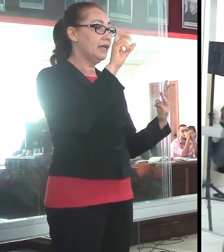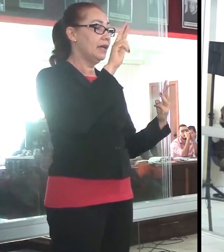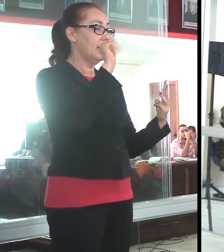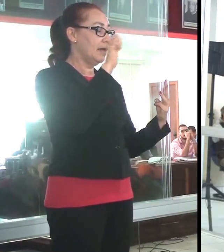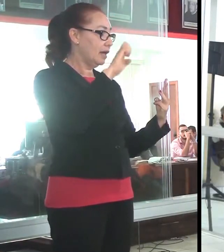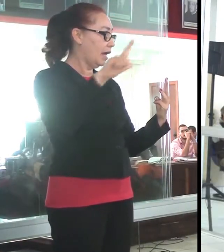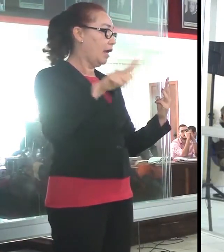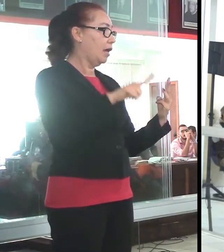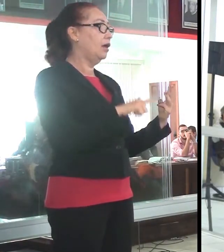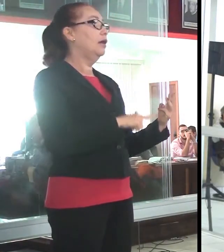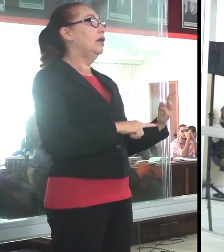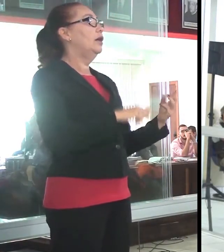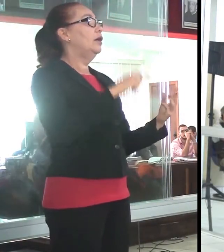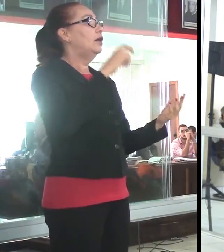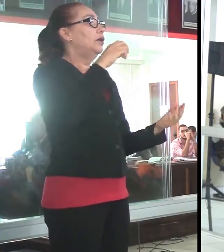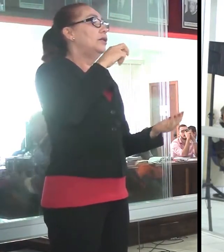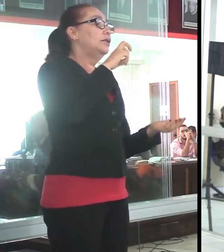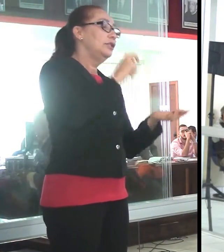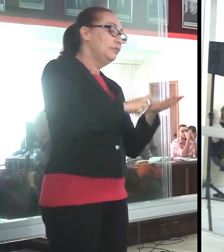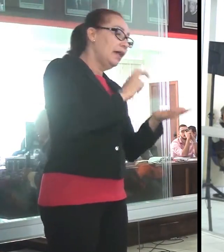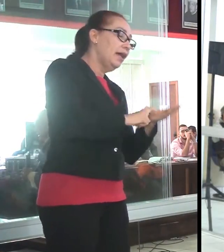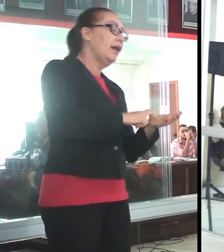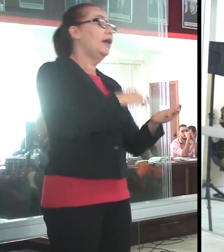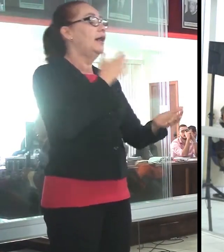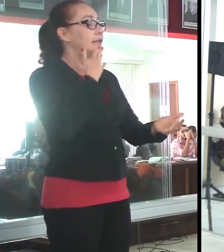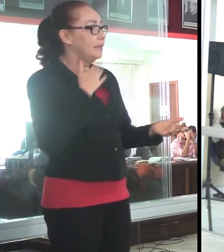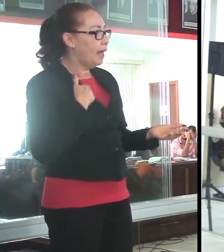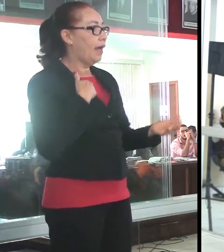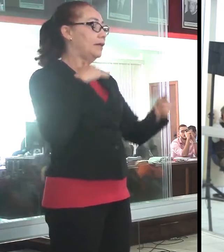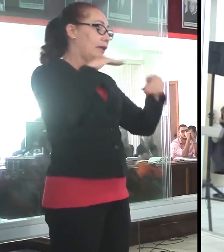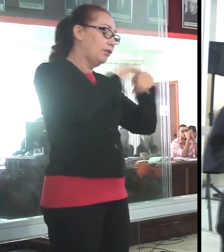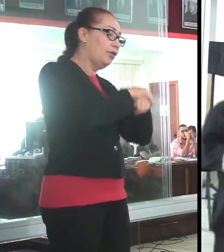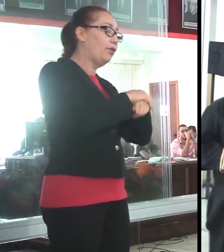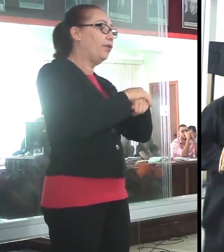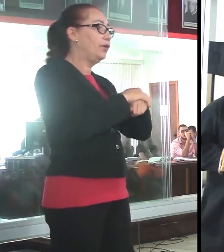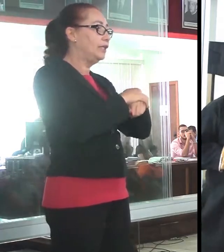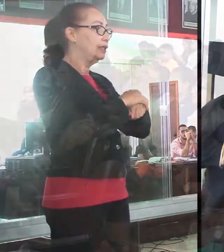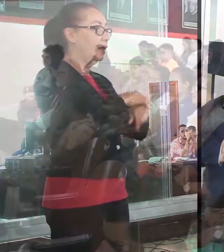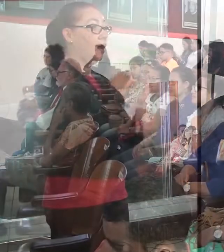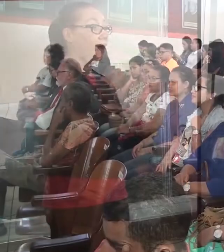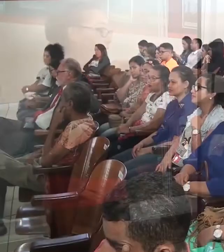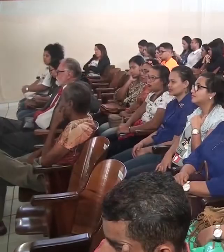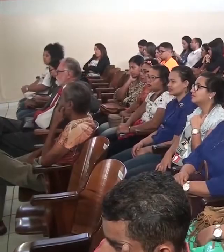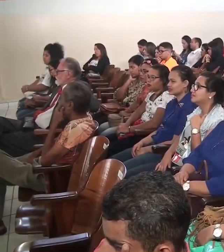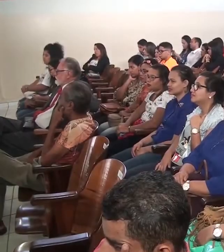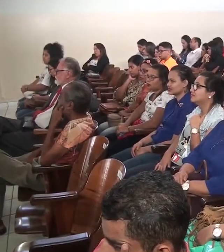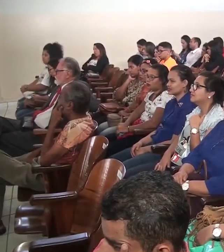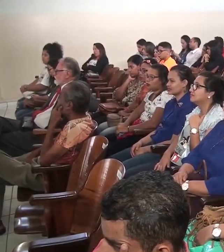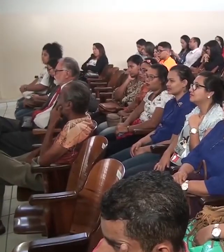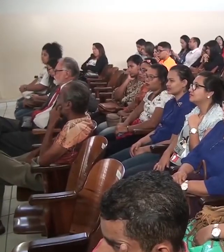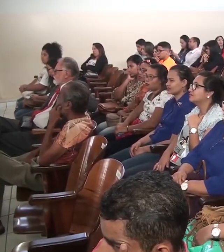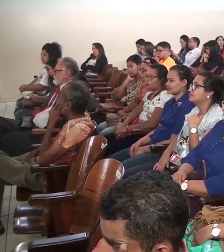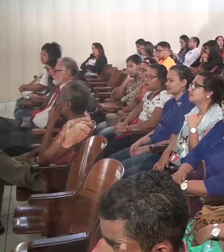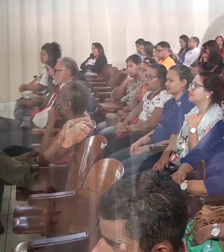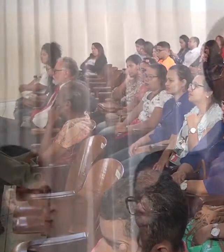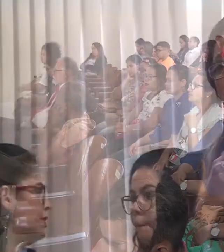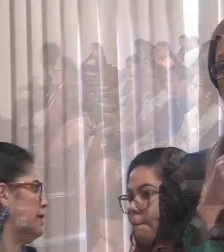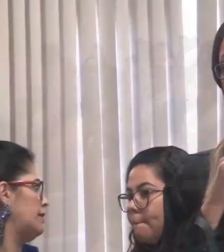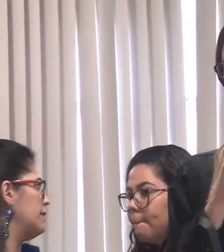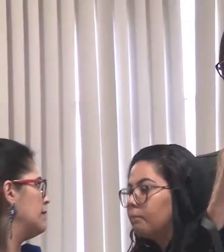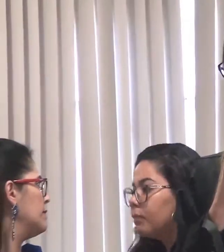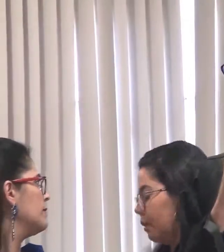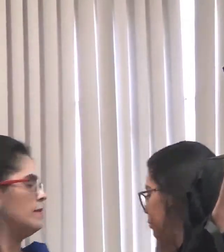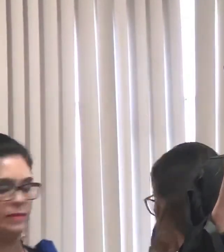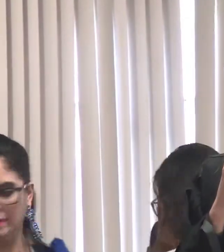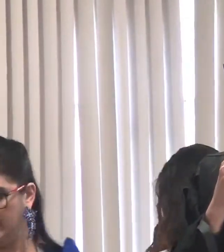Gibrés de dia, de tarde e de noite, e ninguém estava inventando isso. Então, nós abrimos